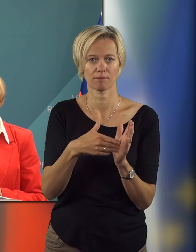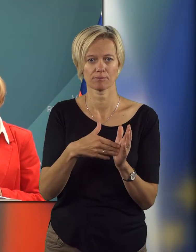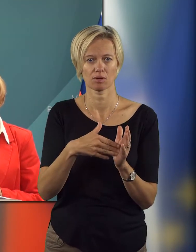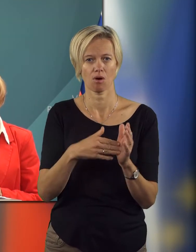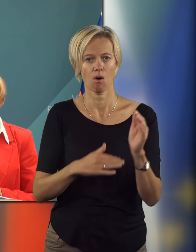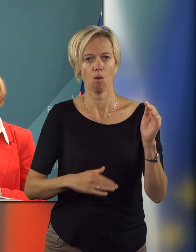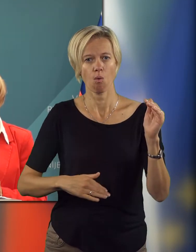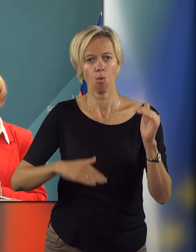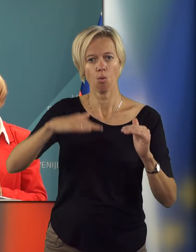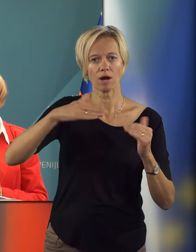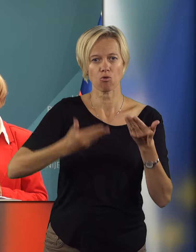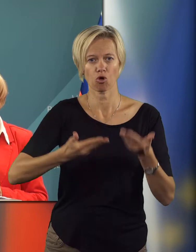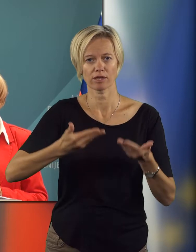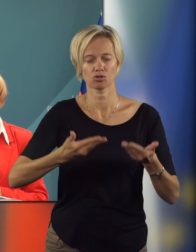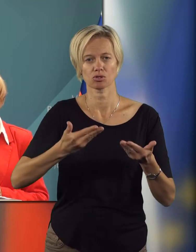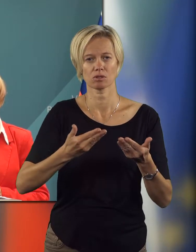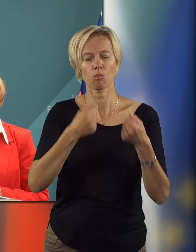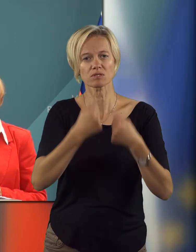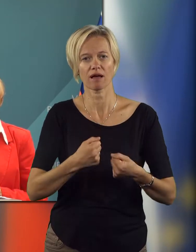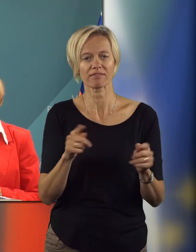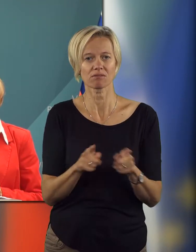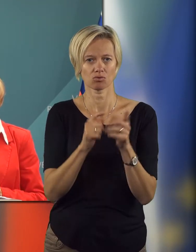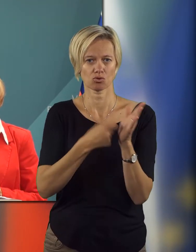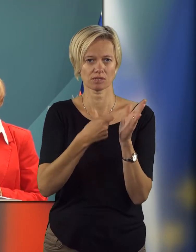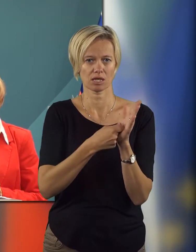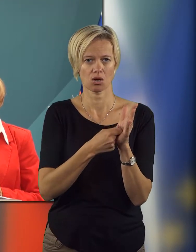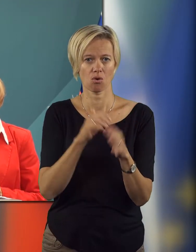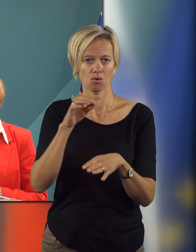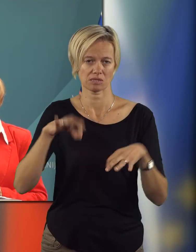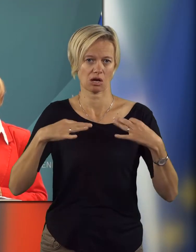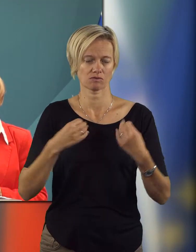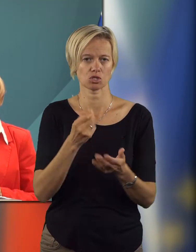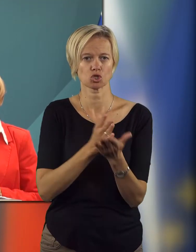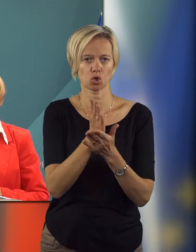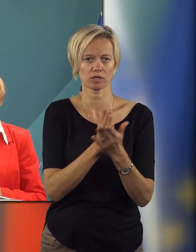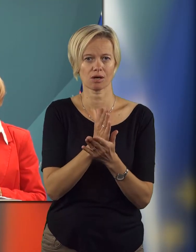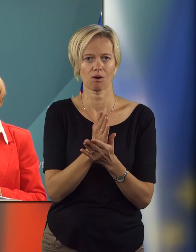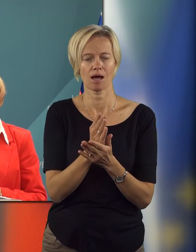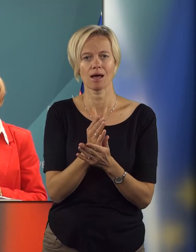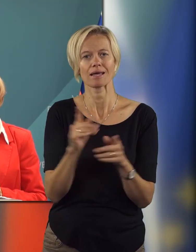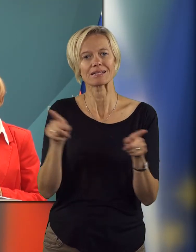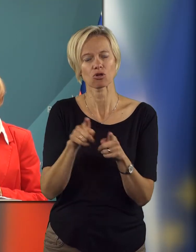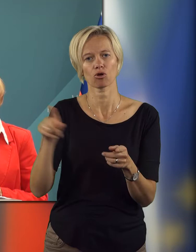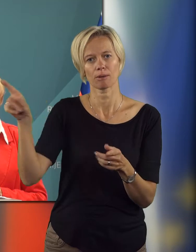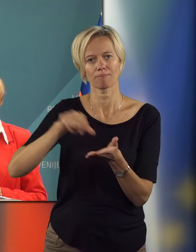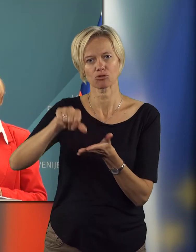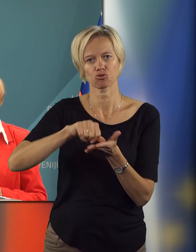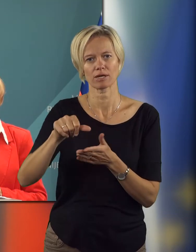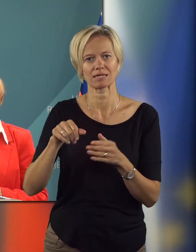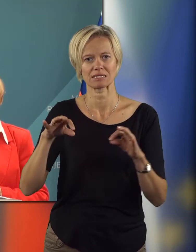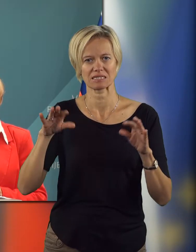potrebno uravnotežiti oziroma postaviti tako ceno zdravstvenih storitev, ki jo plačuje Zavod